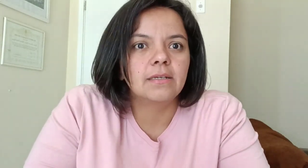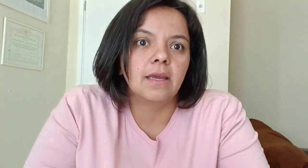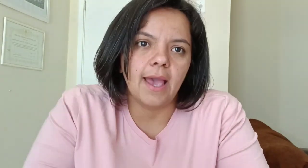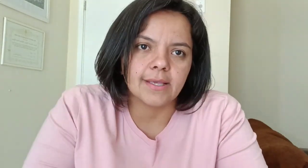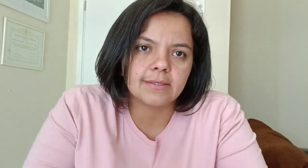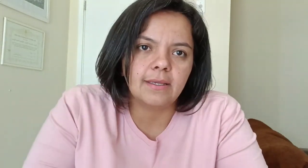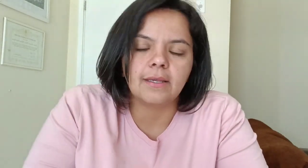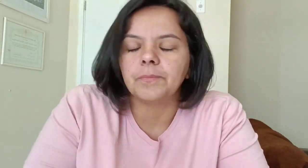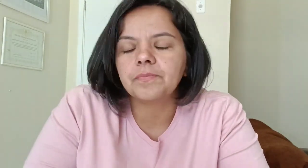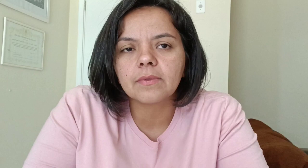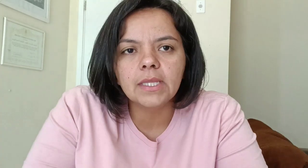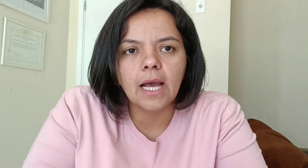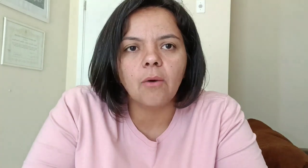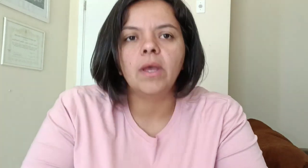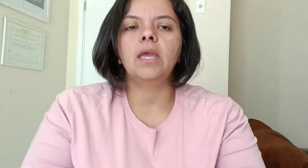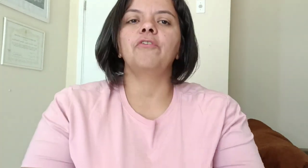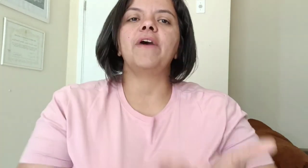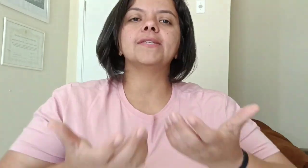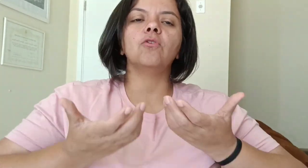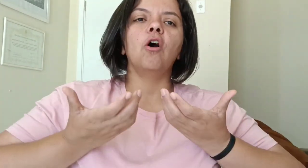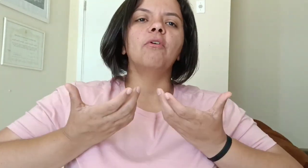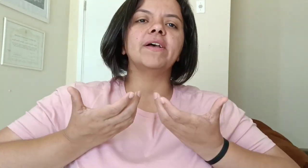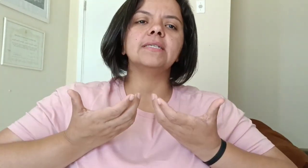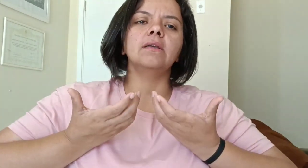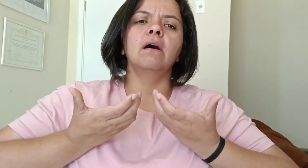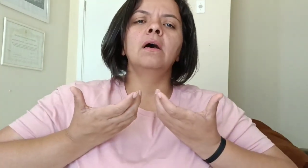É assim? Não. Eu faço como? Eu faço assim, ó.